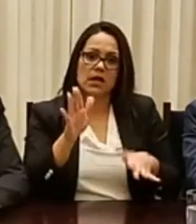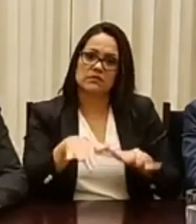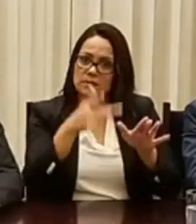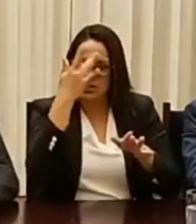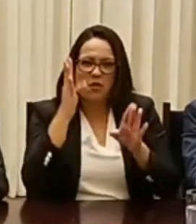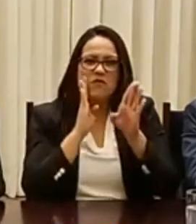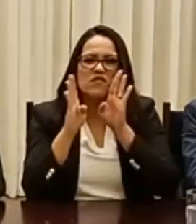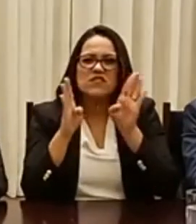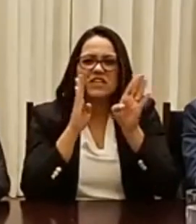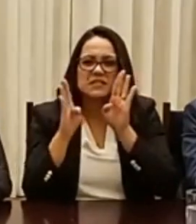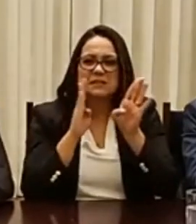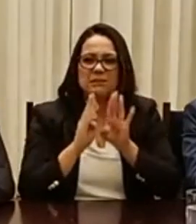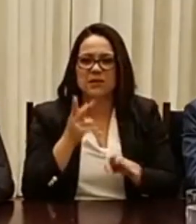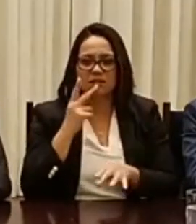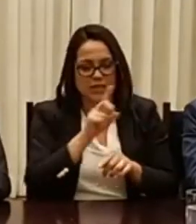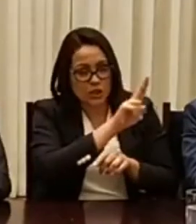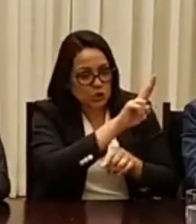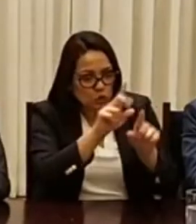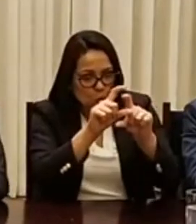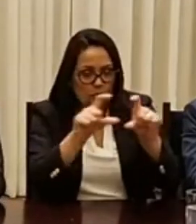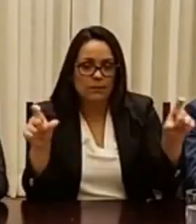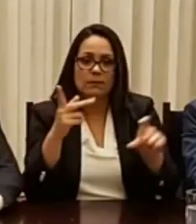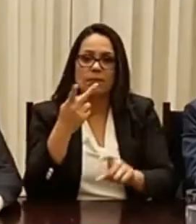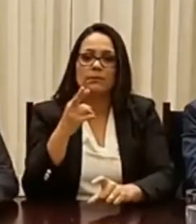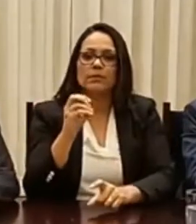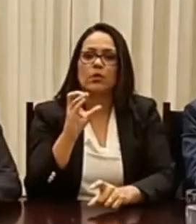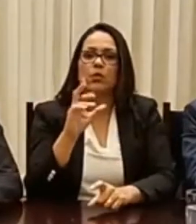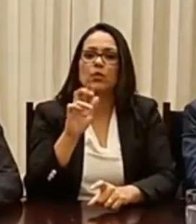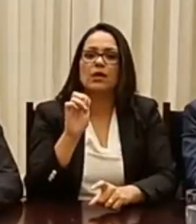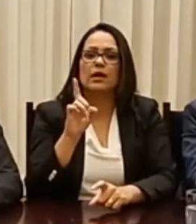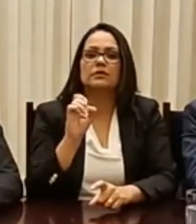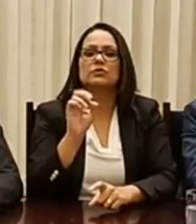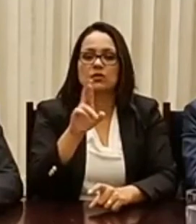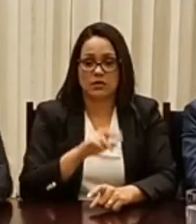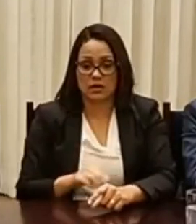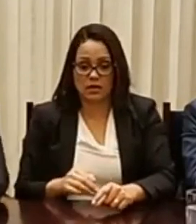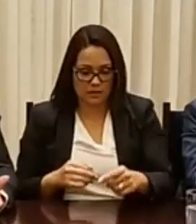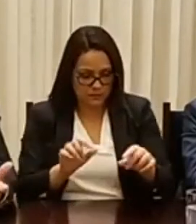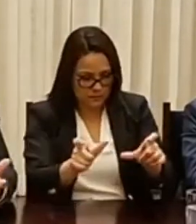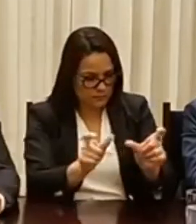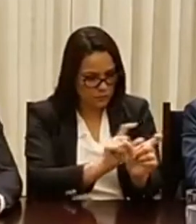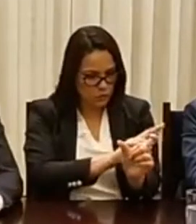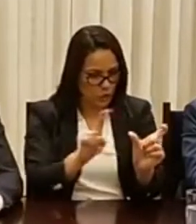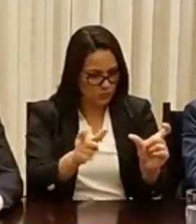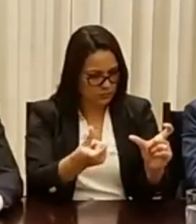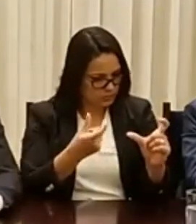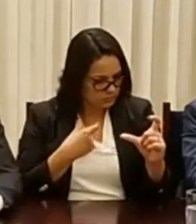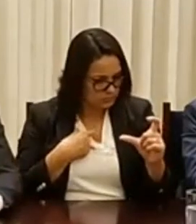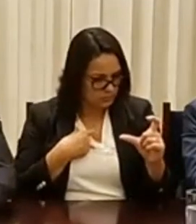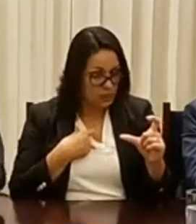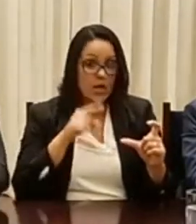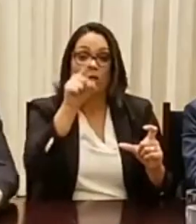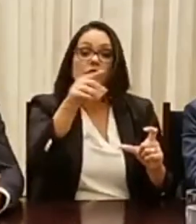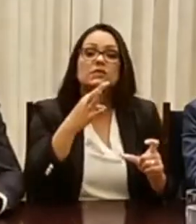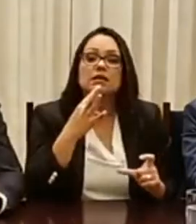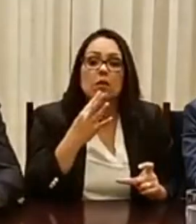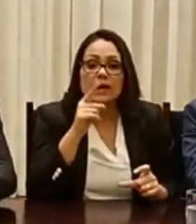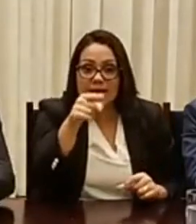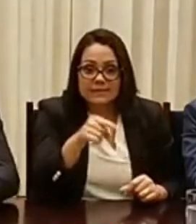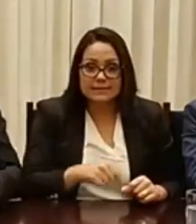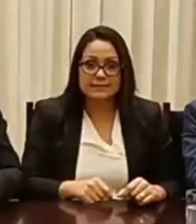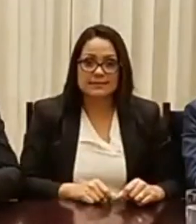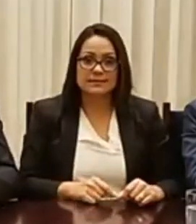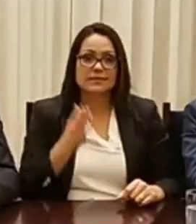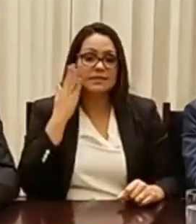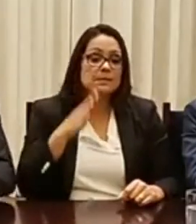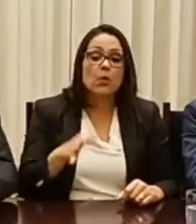citava o nome de uma pessoa para ser procurador, eu perguntava, você conhece? Ele não respondia. Você sabe qual a posição